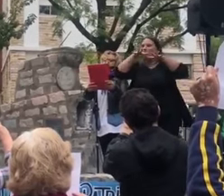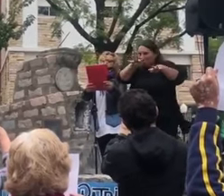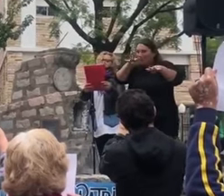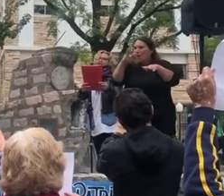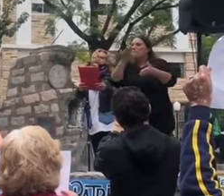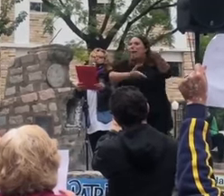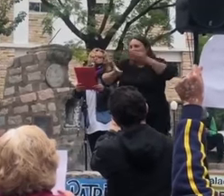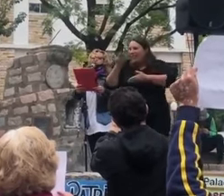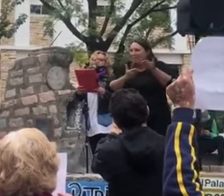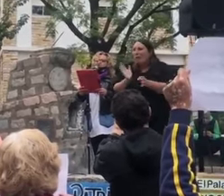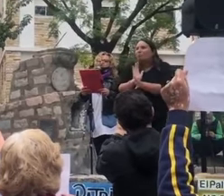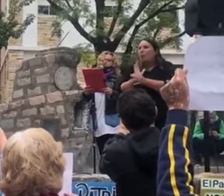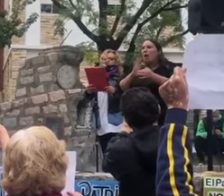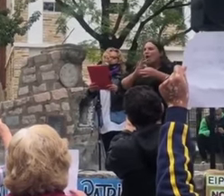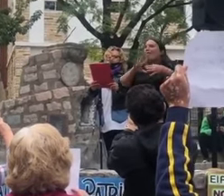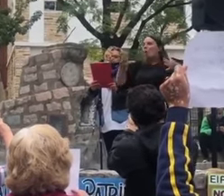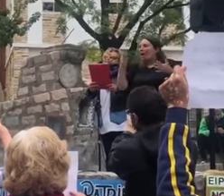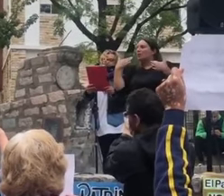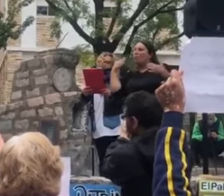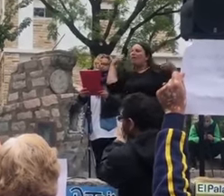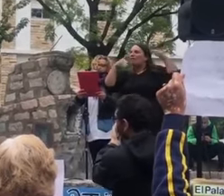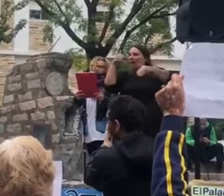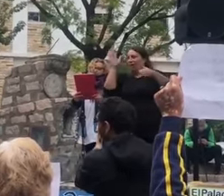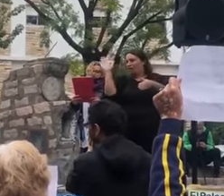la democratización en la toma de decisiones.